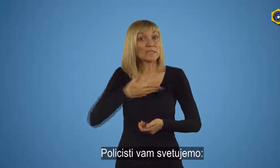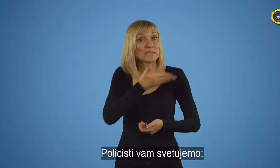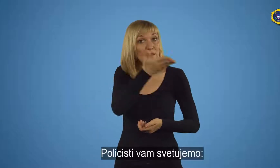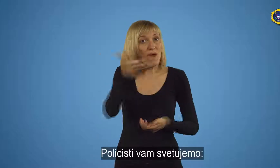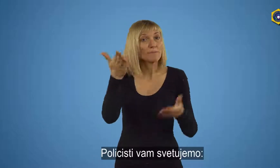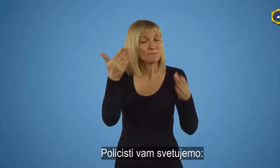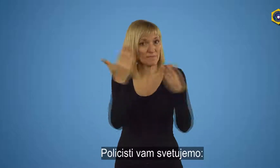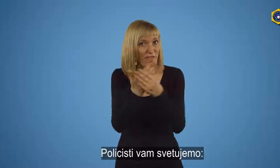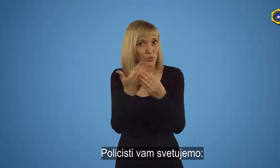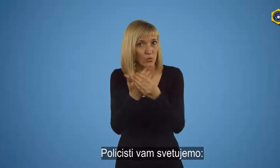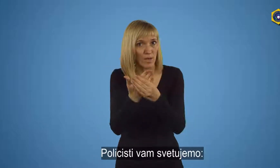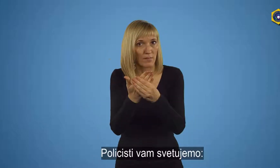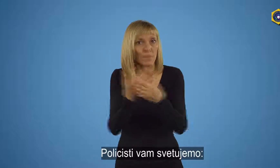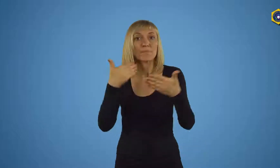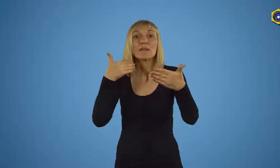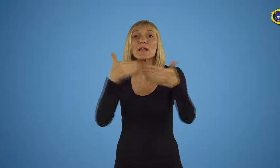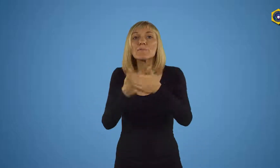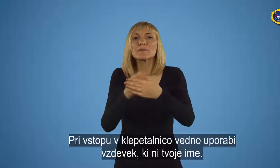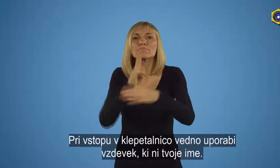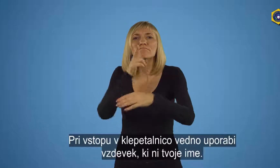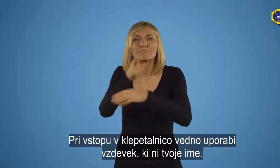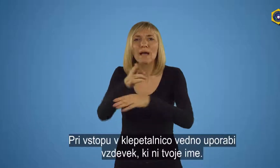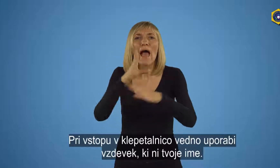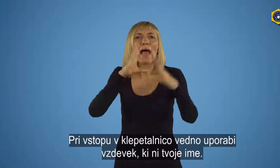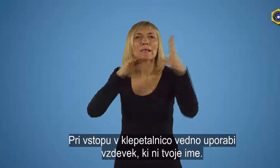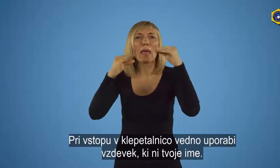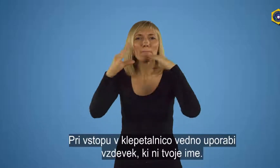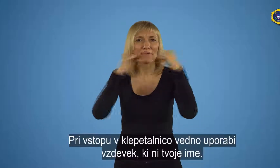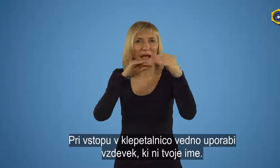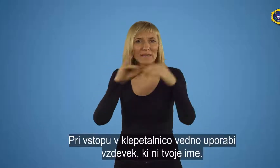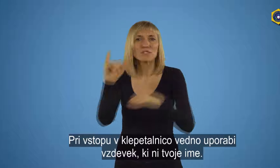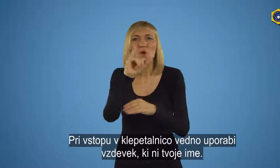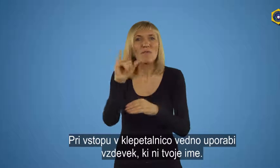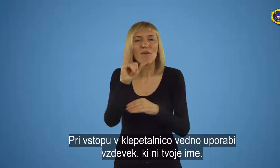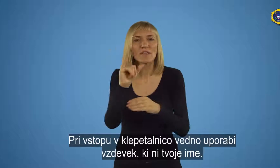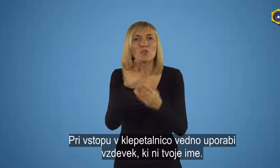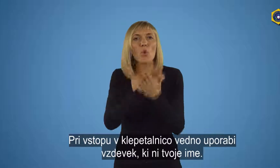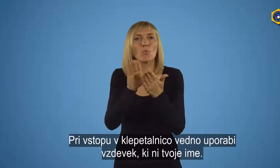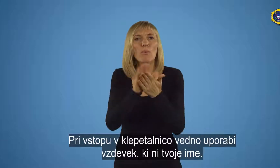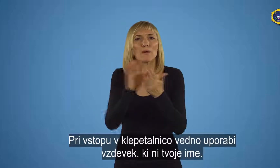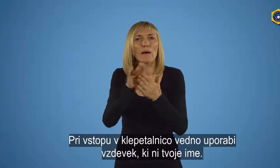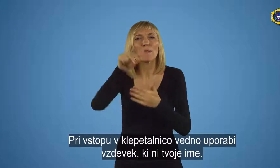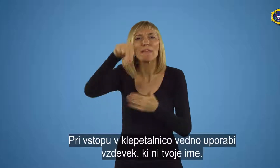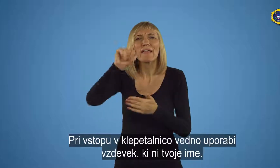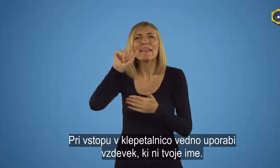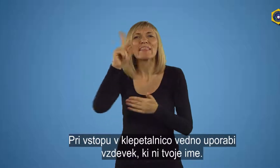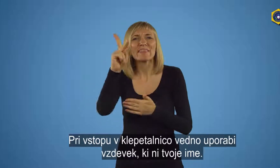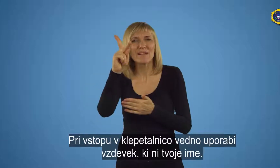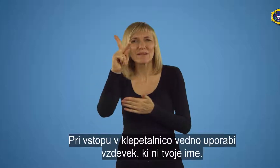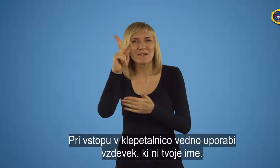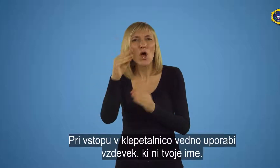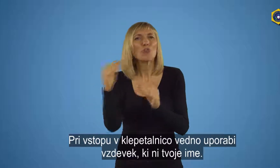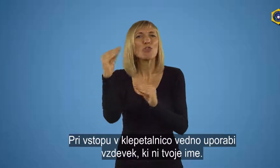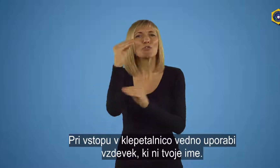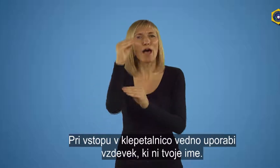Policisti vam svetujemo: pri vstopu v klepetalnico vedno uporabi vzdevek, ki ni tvoje ime.